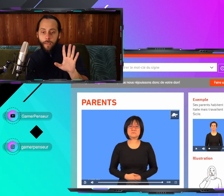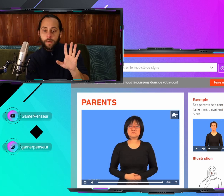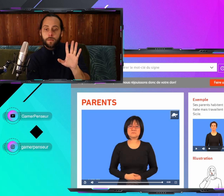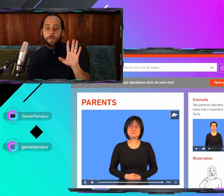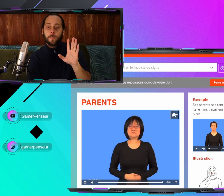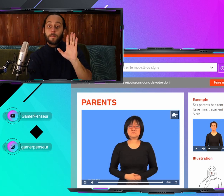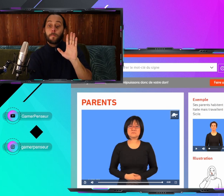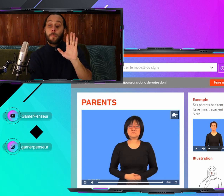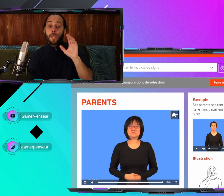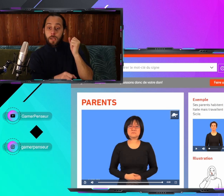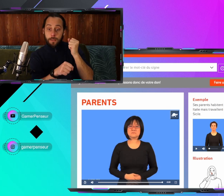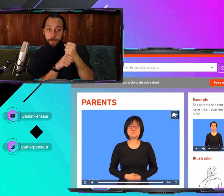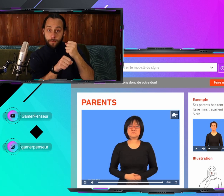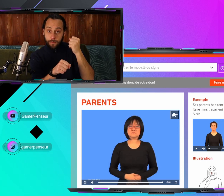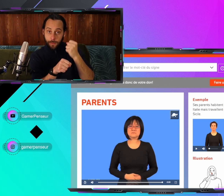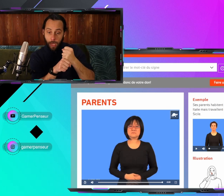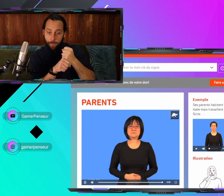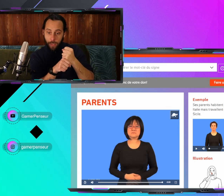Mais...